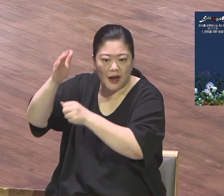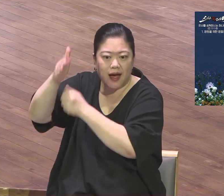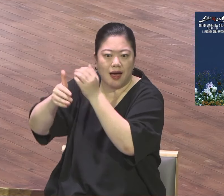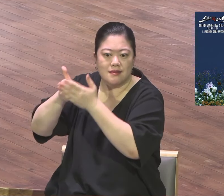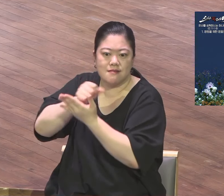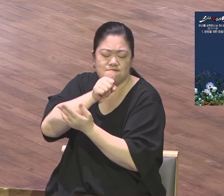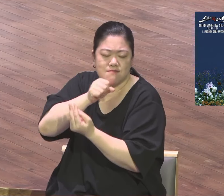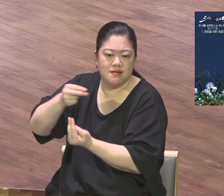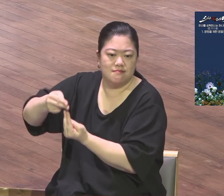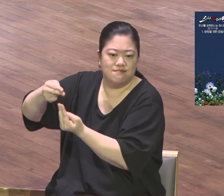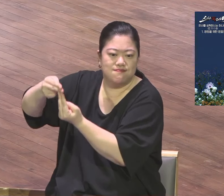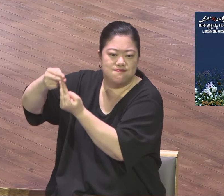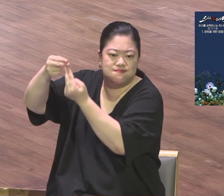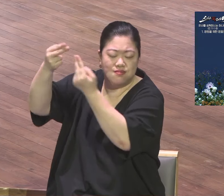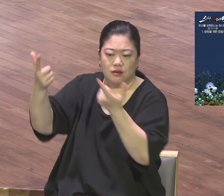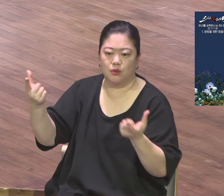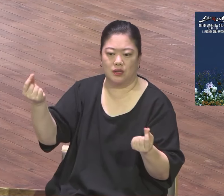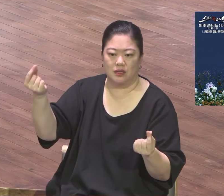결과적으로 남는 게 하나도 없어요.